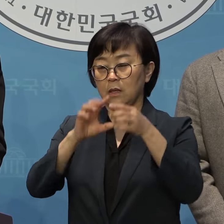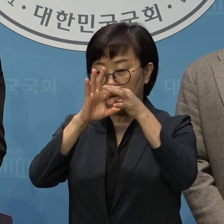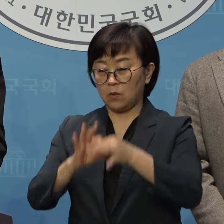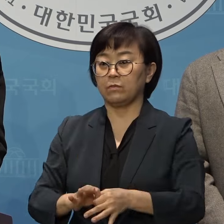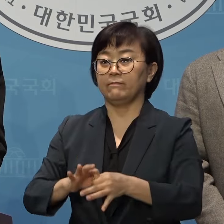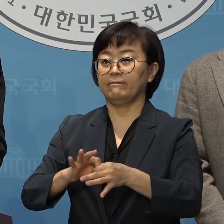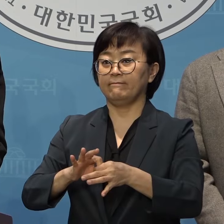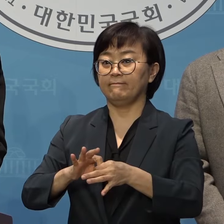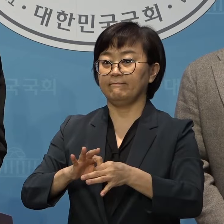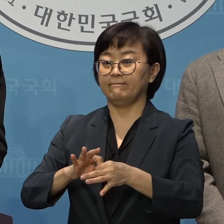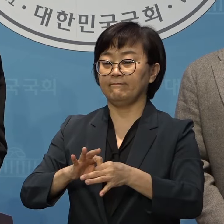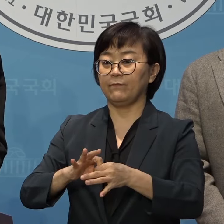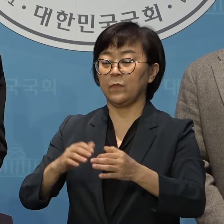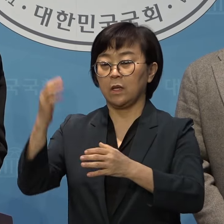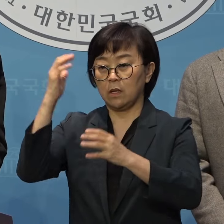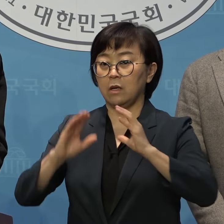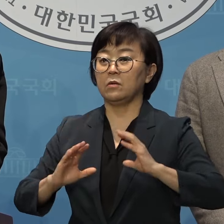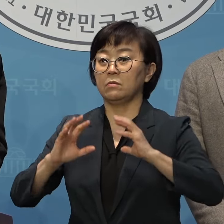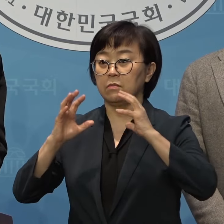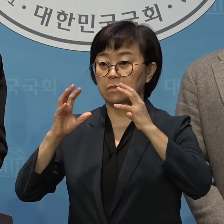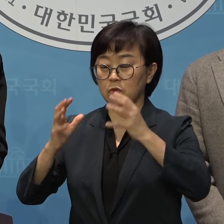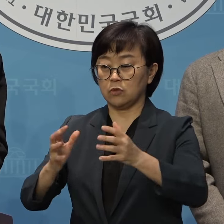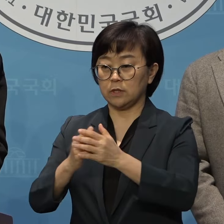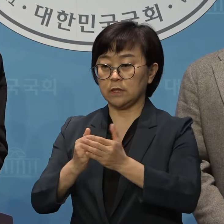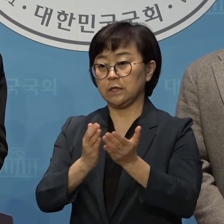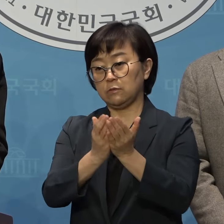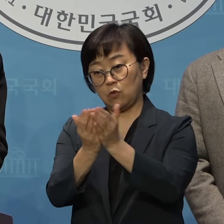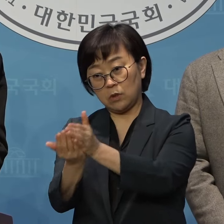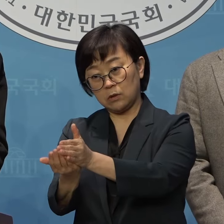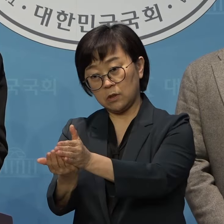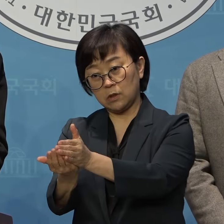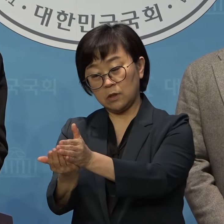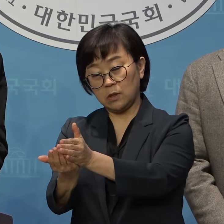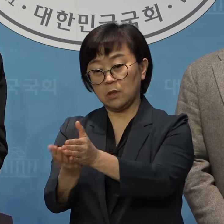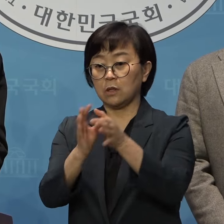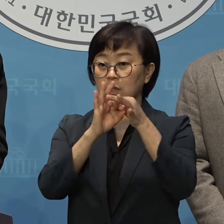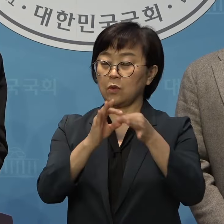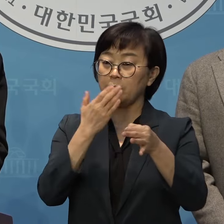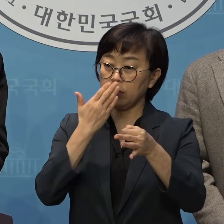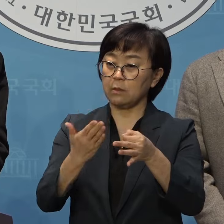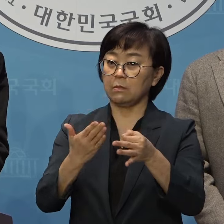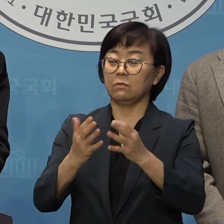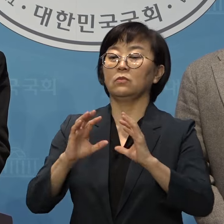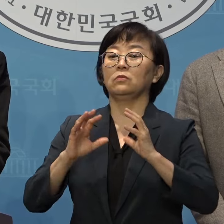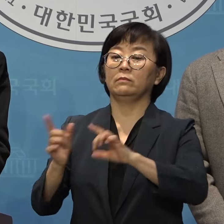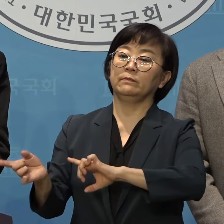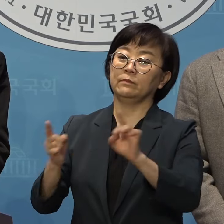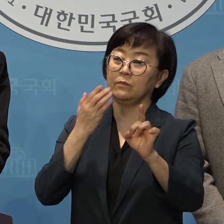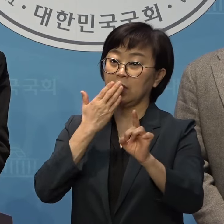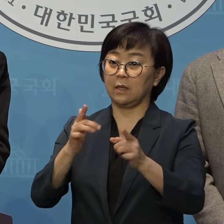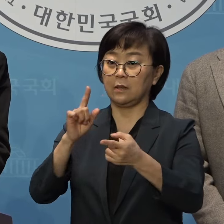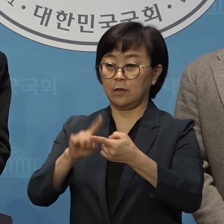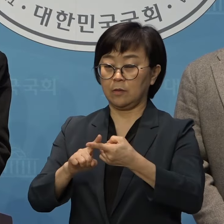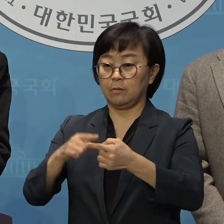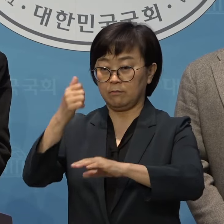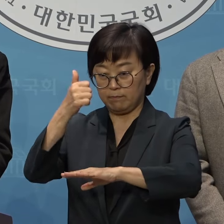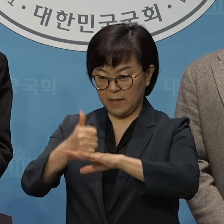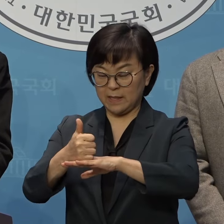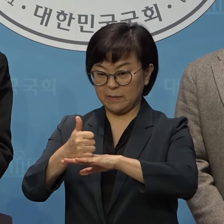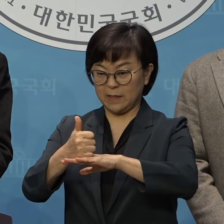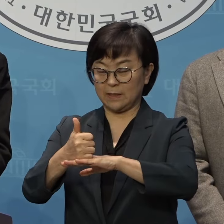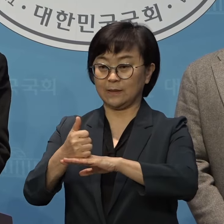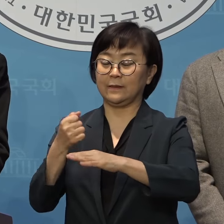있습니다. 대한민국은 침몰로 갈 것이냐, 지속 가능 국가로 회복될 것이냐의 마지막